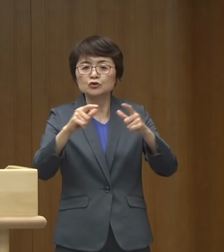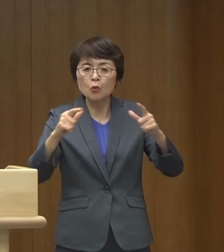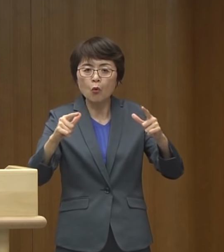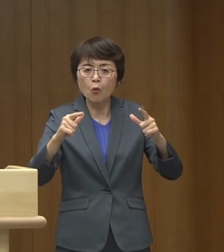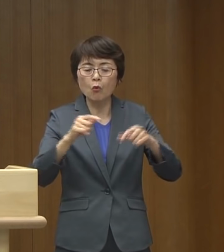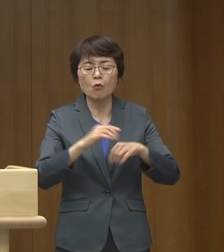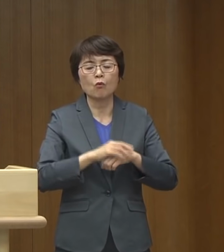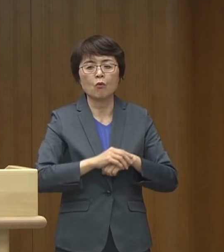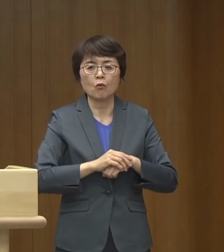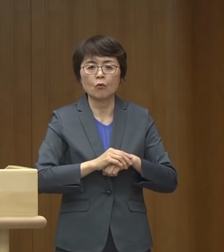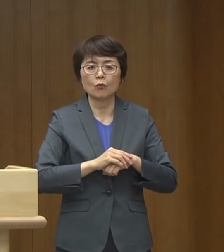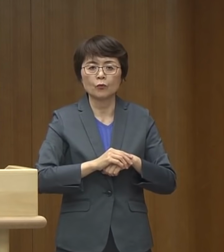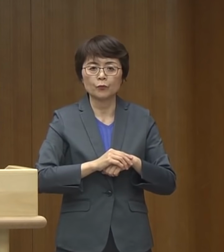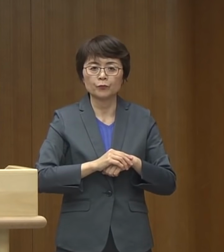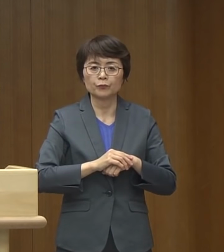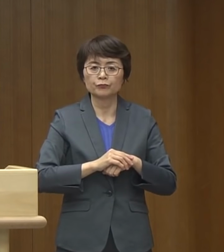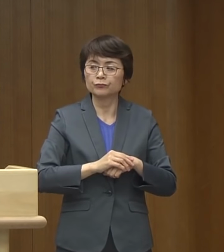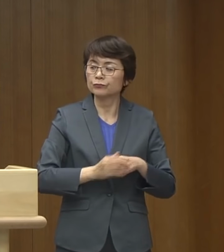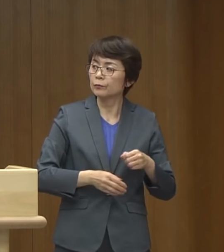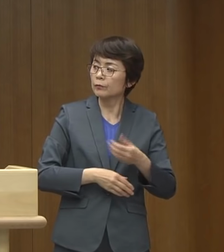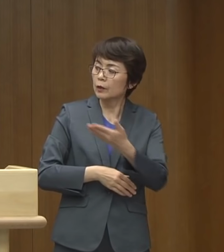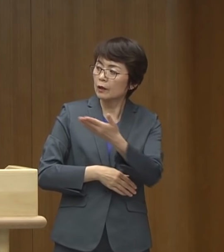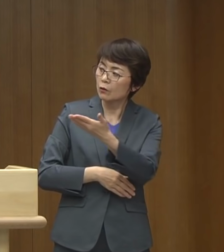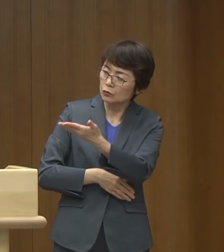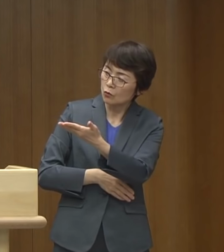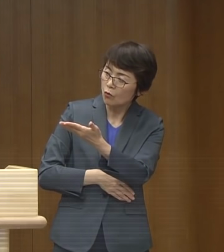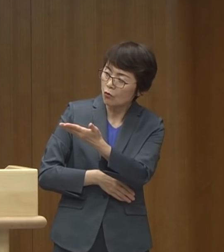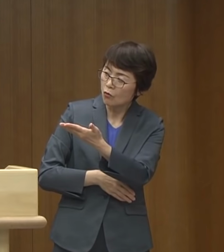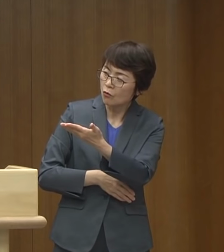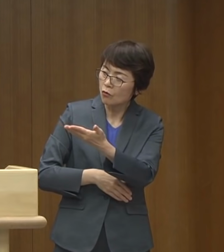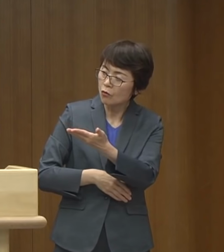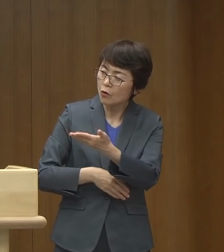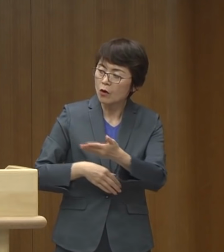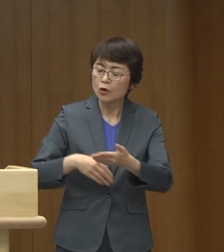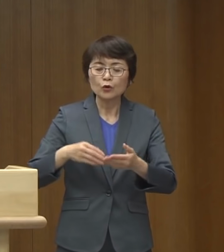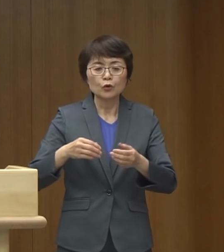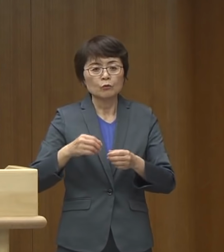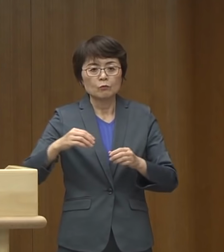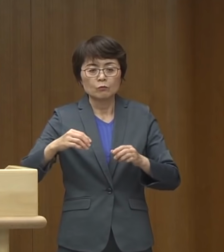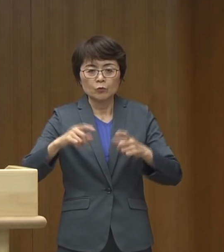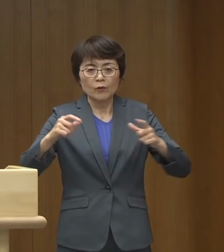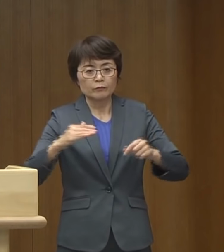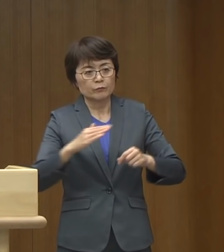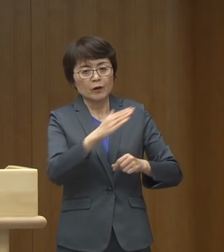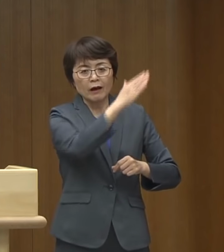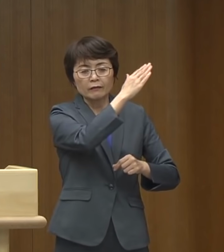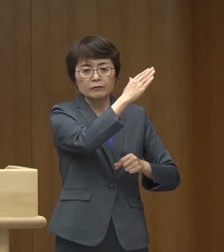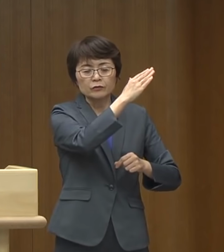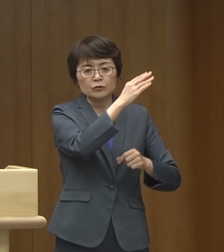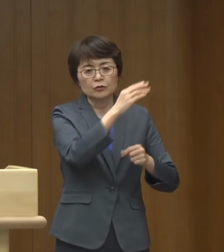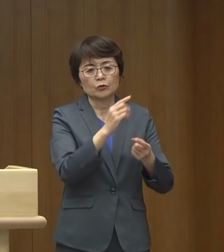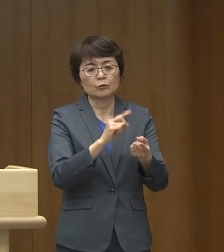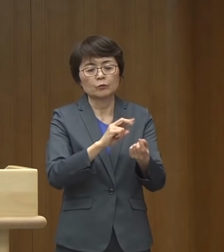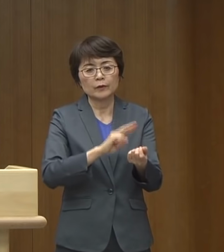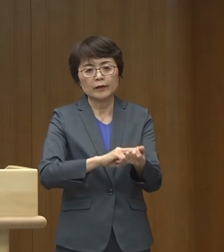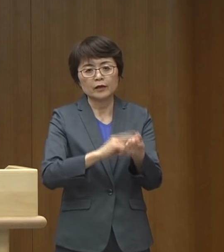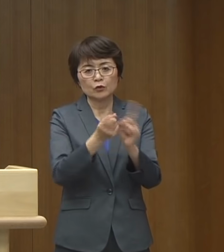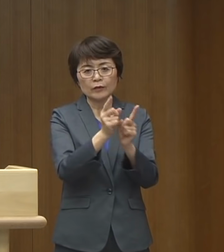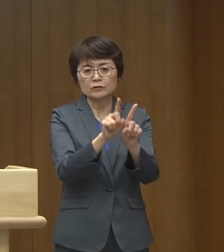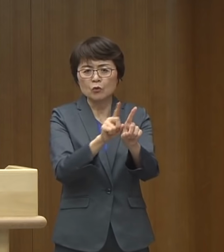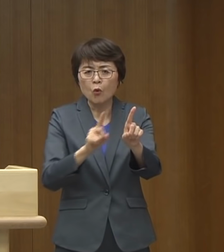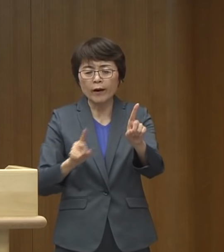ども、こちら、この急激な増加した場合、医療崩壊などが起こるというのもこの赤ですけれども